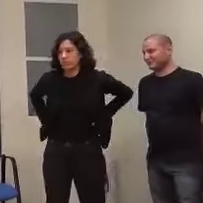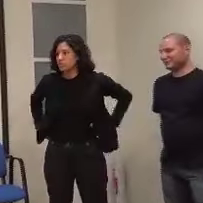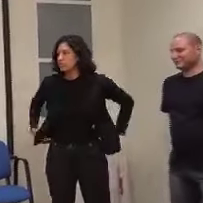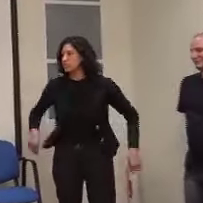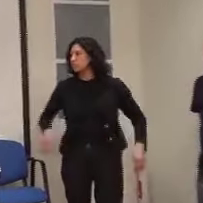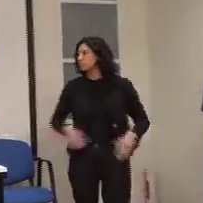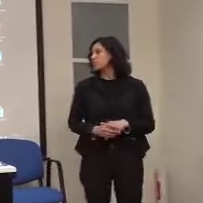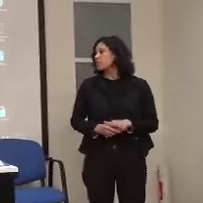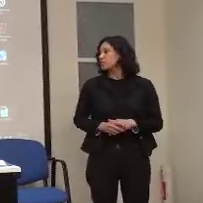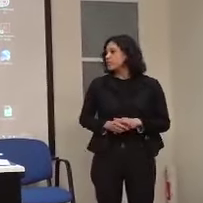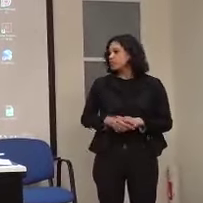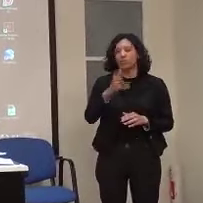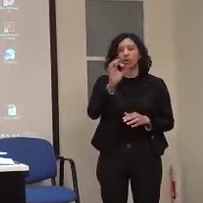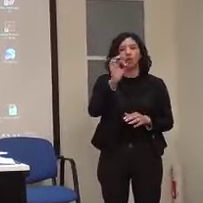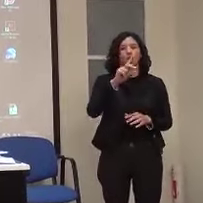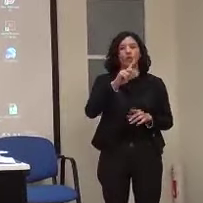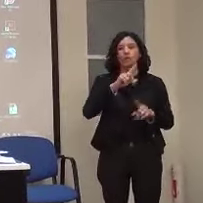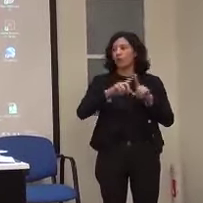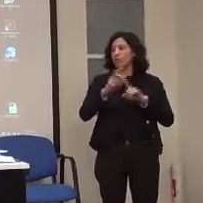no